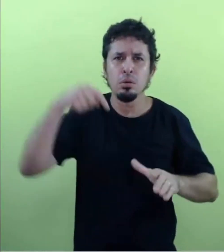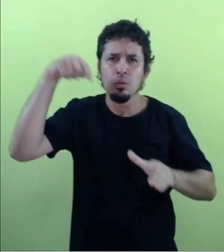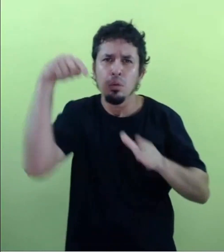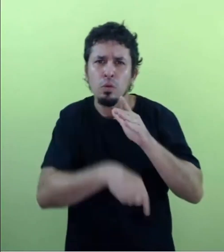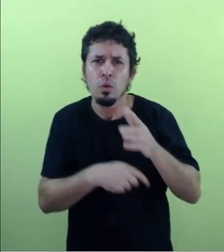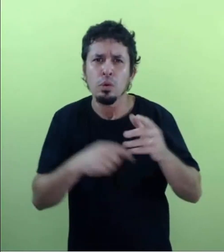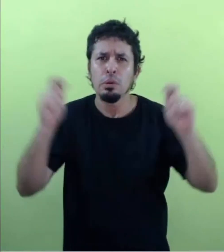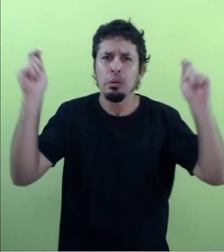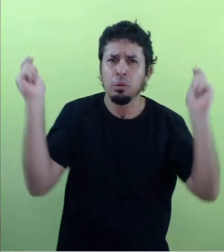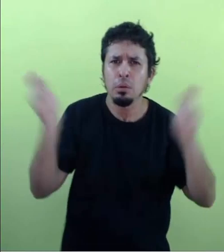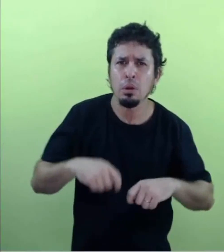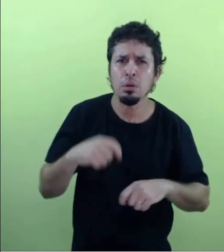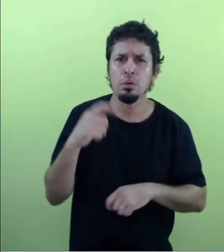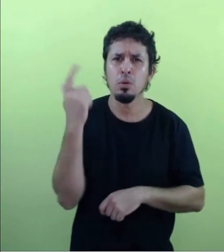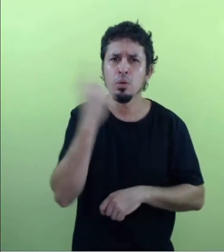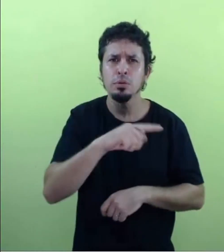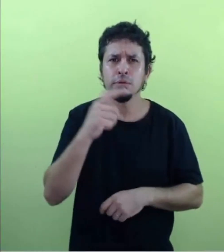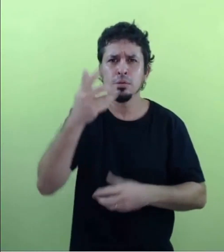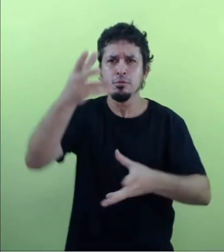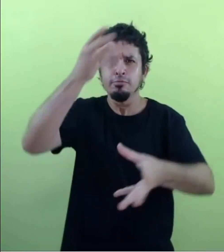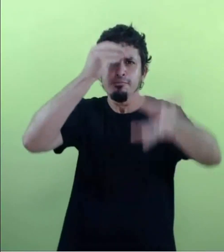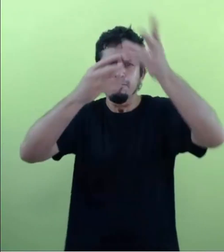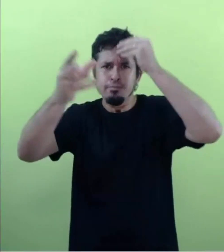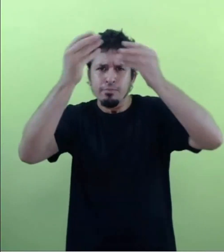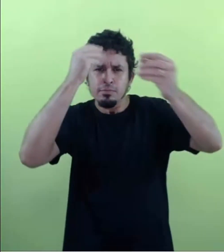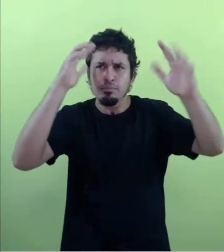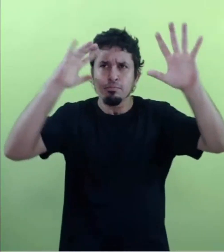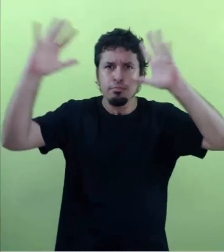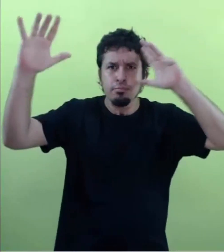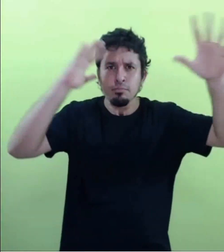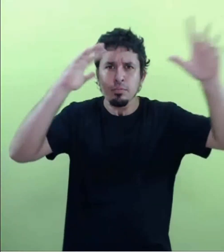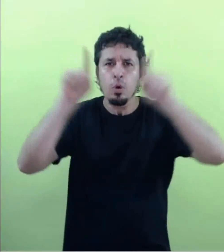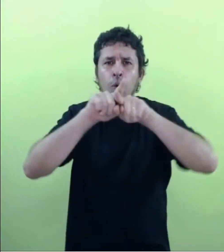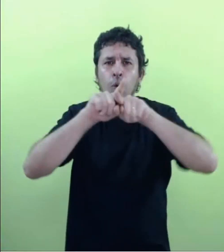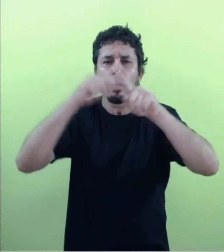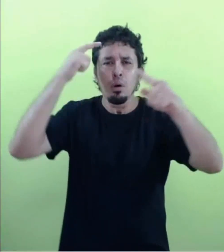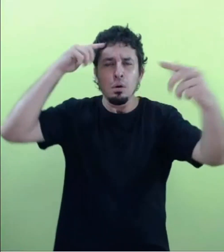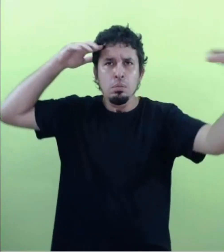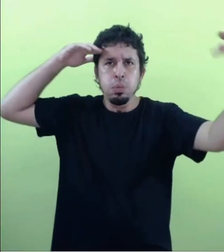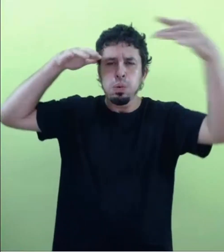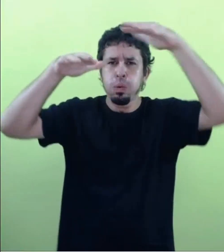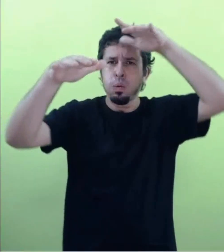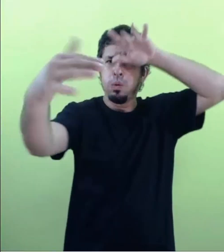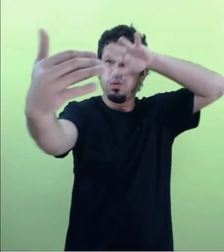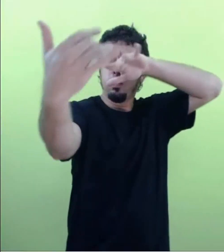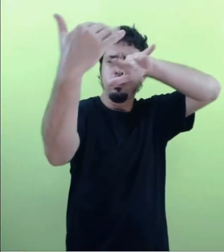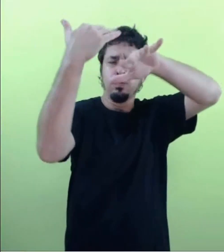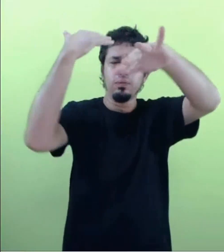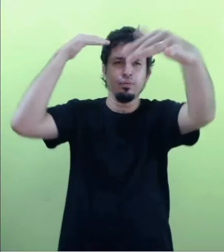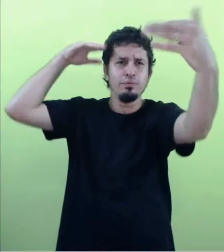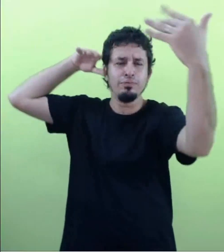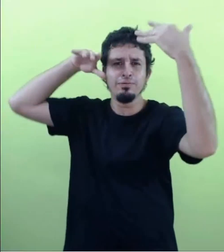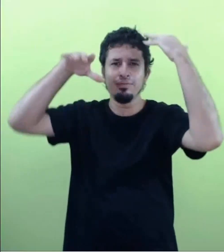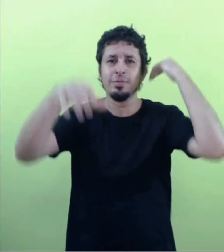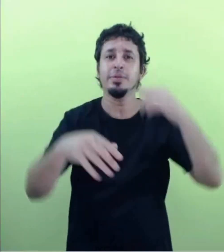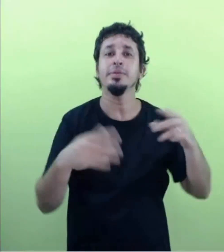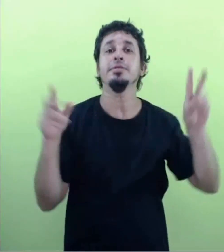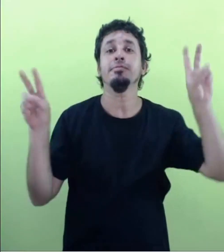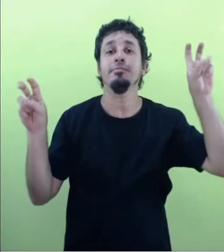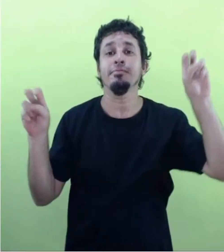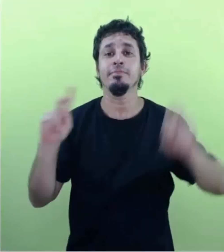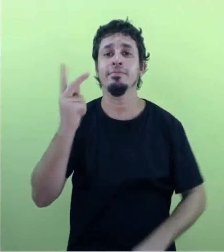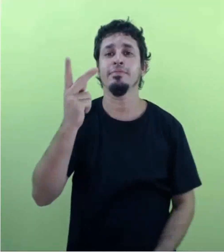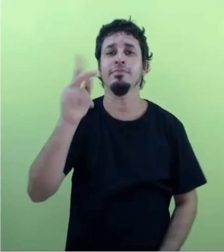permite apreender o pensamento e fazê-lo atravessar o espaço e o tempo. Igonet,